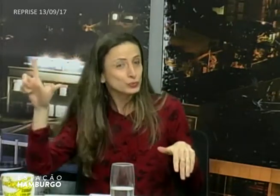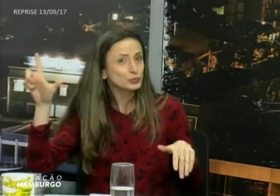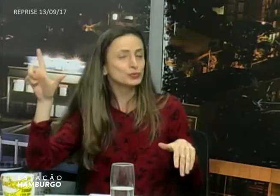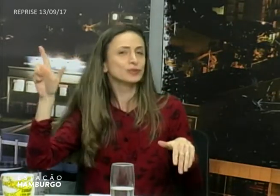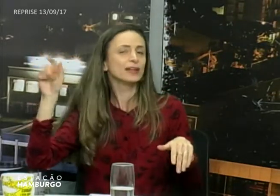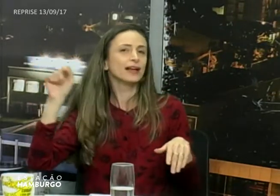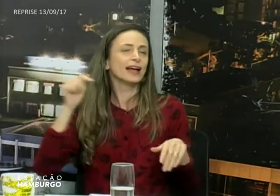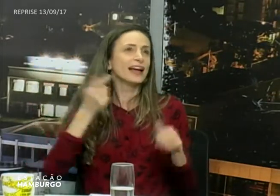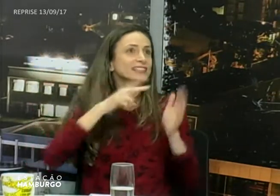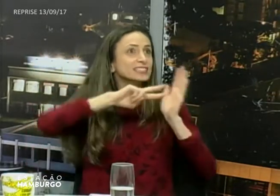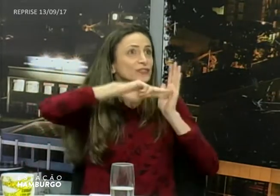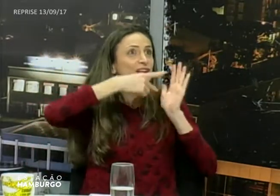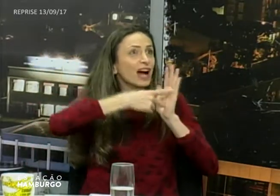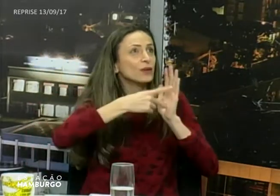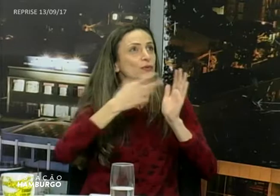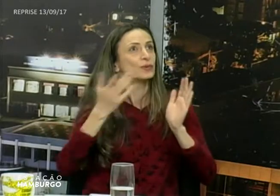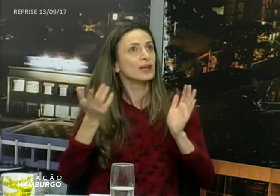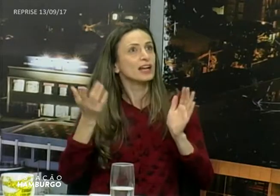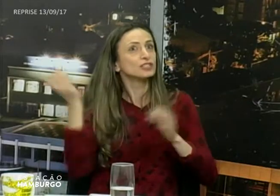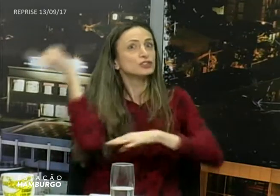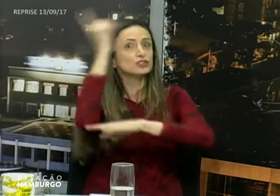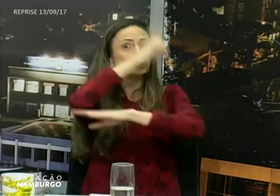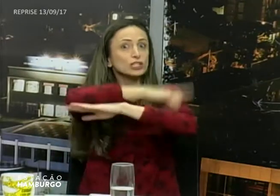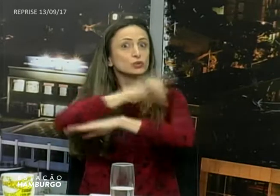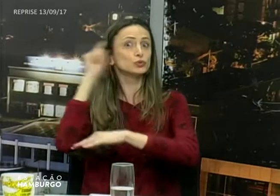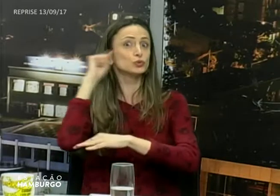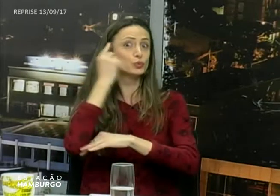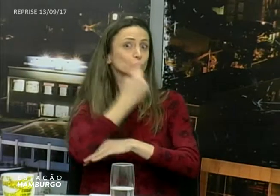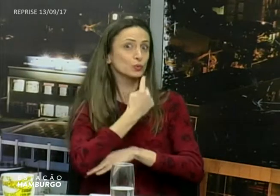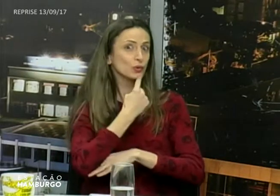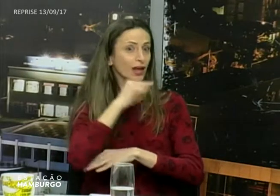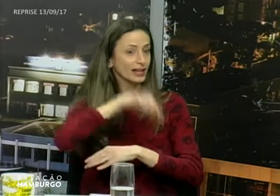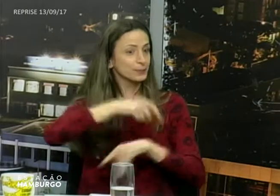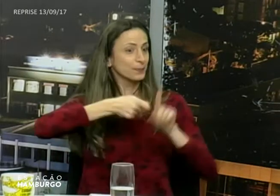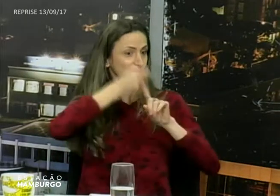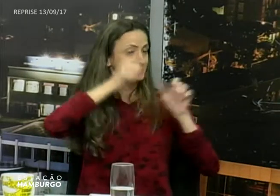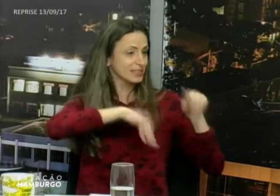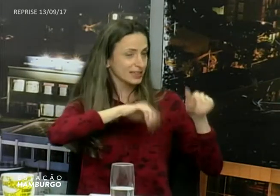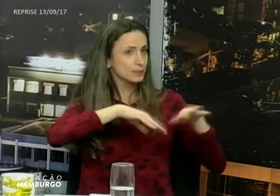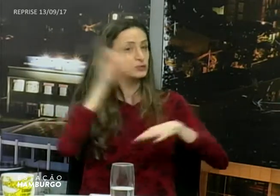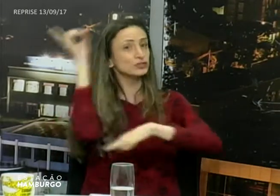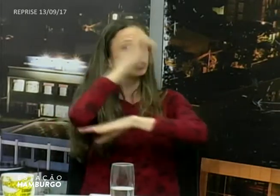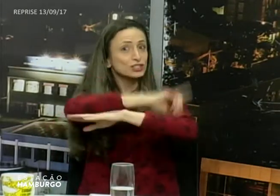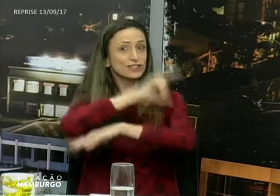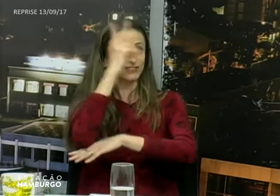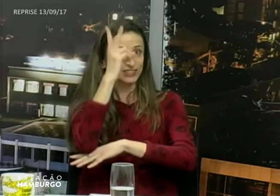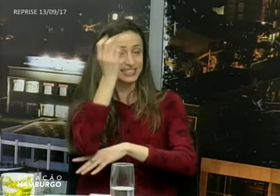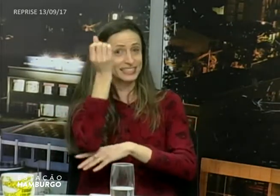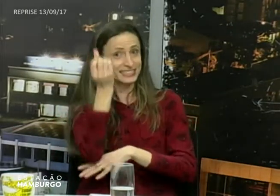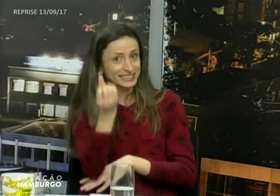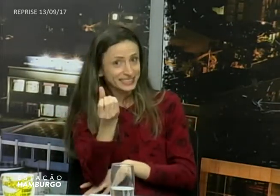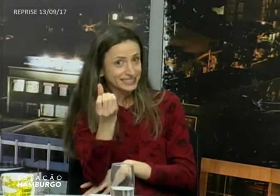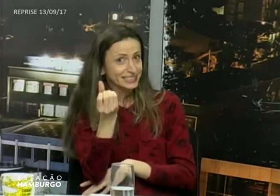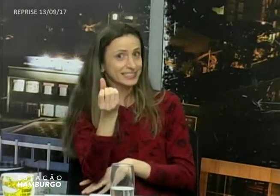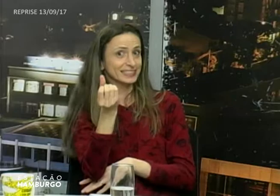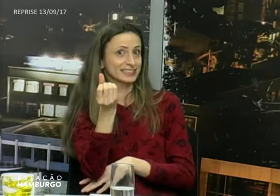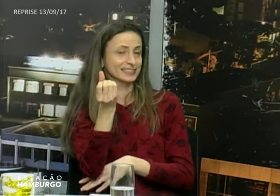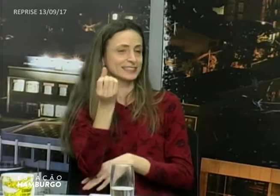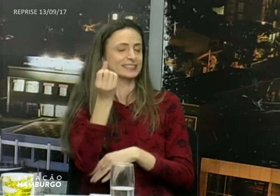o chamado Setembro Azul, que o significado é porque o dia do surdo, dia 26